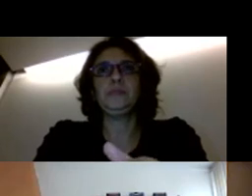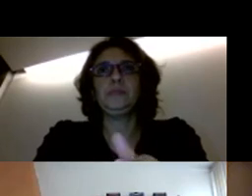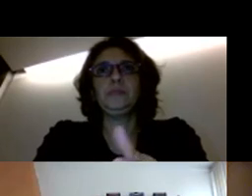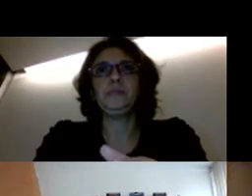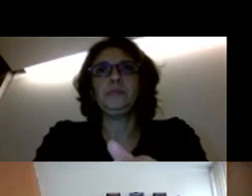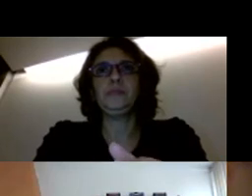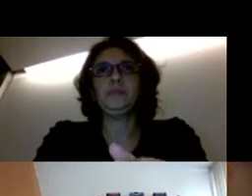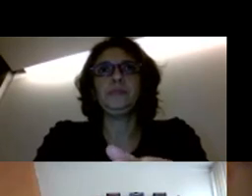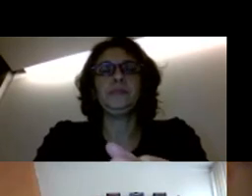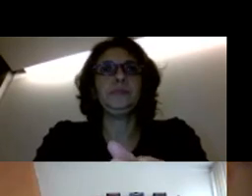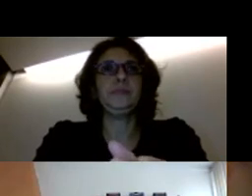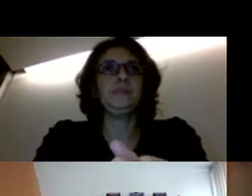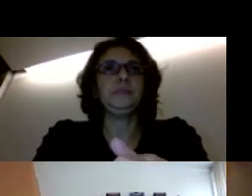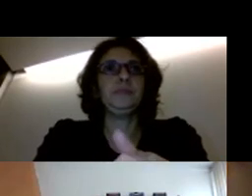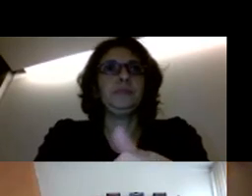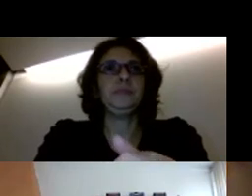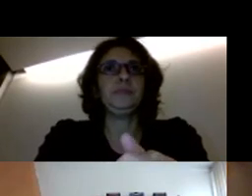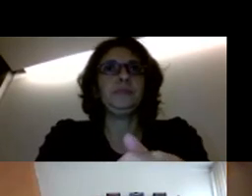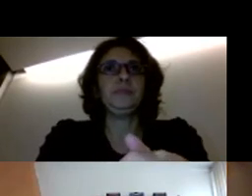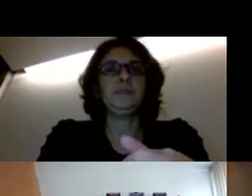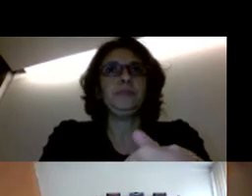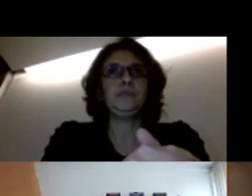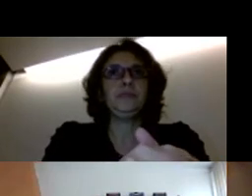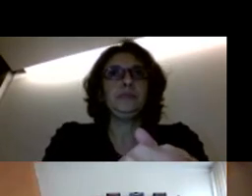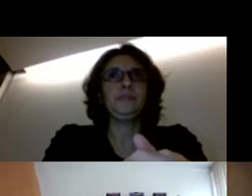a ver 20 términos,